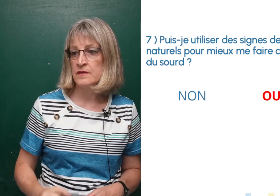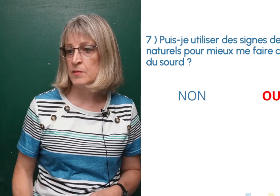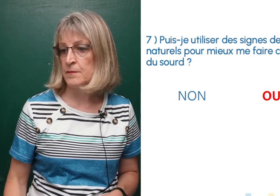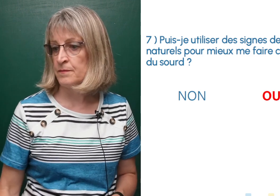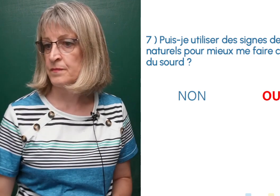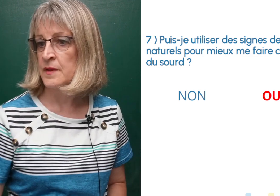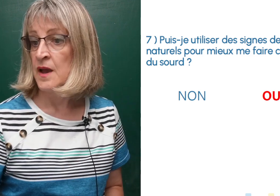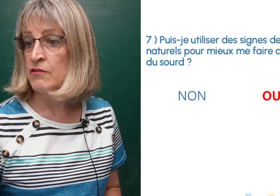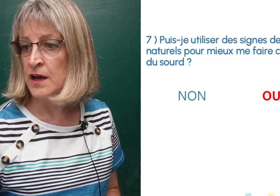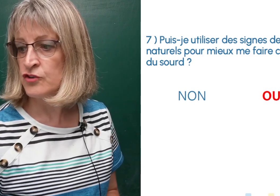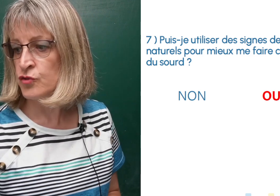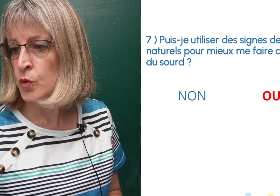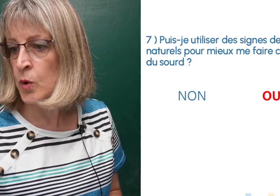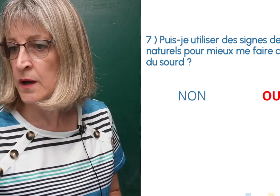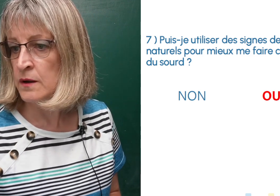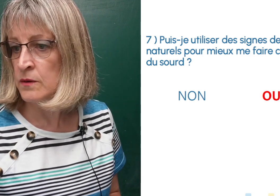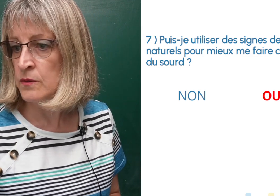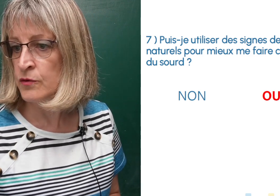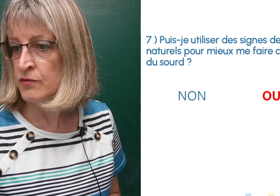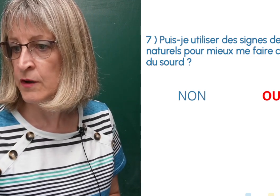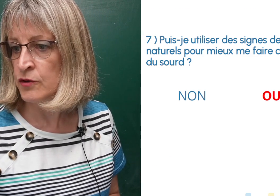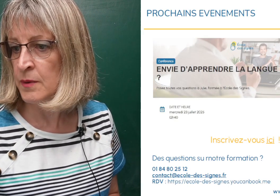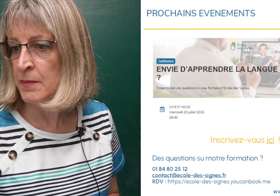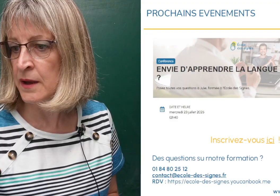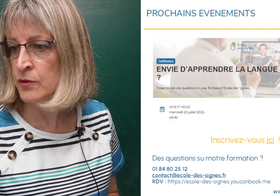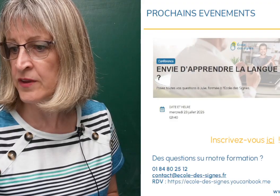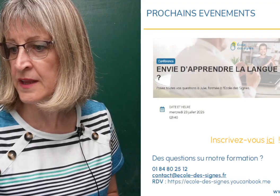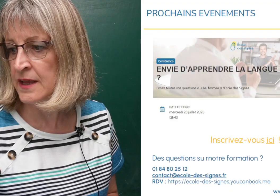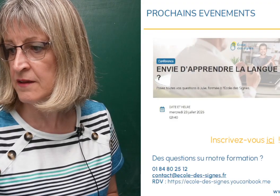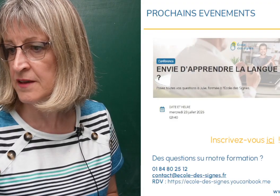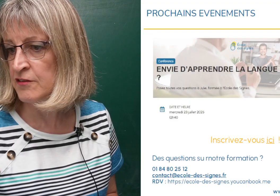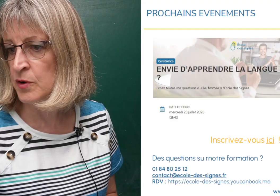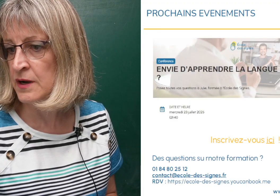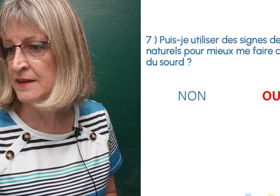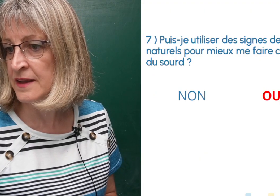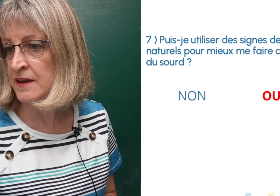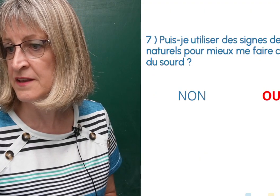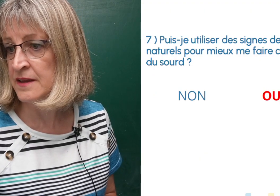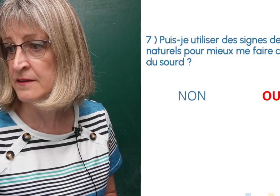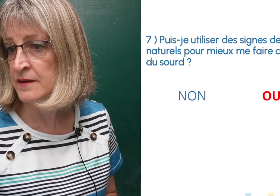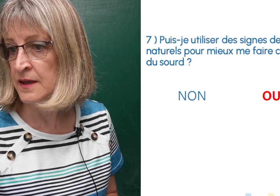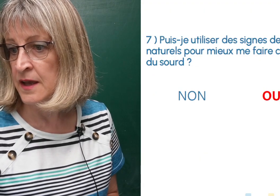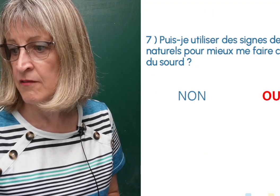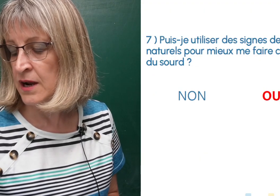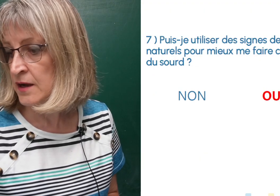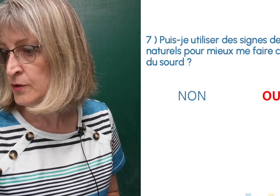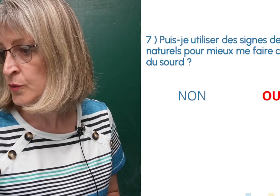bien. Voilà, je crois, sauf erreur de ma part, que c'était effectivement la dernière vignette. Voilà, donc